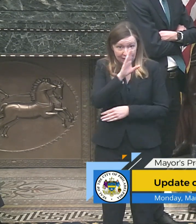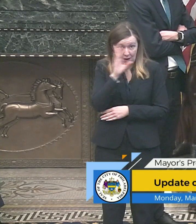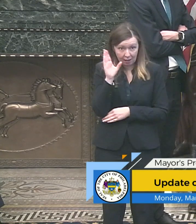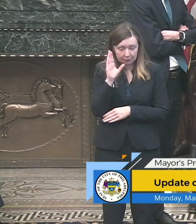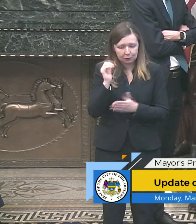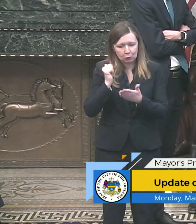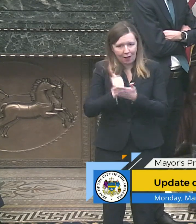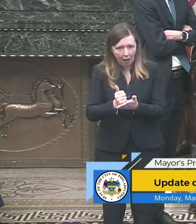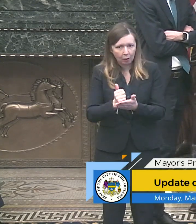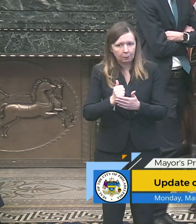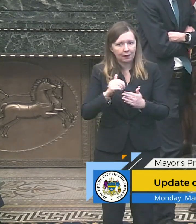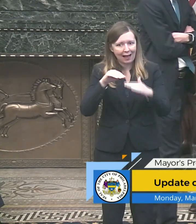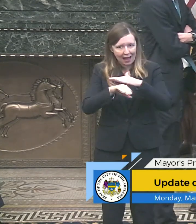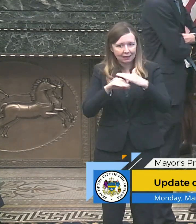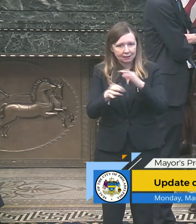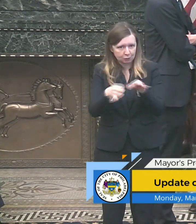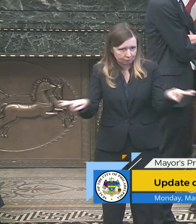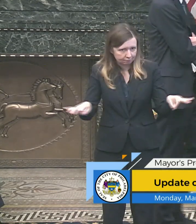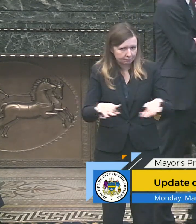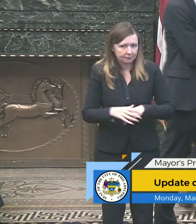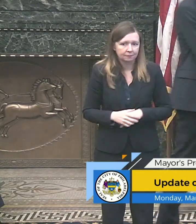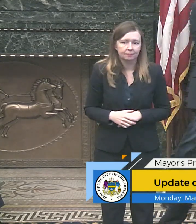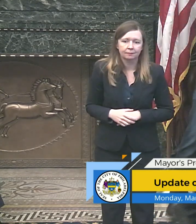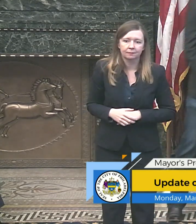linguistic breach.